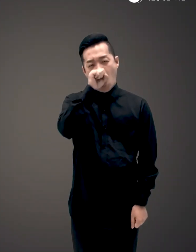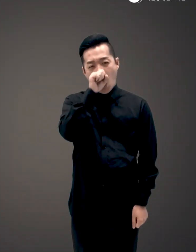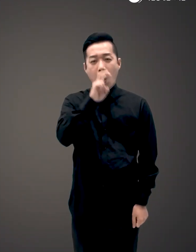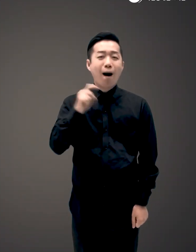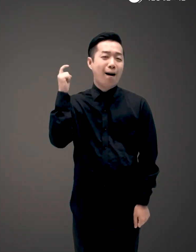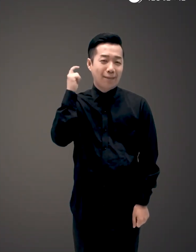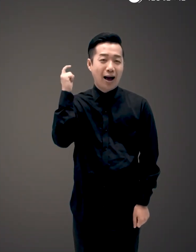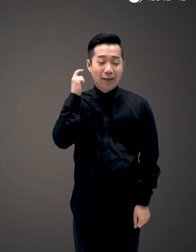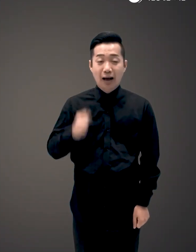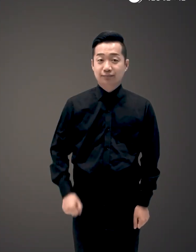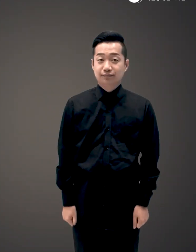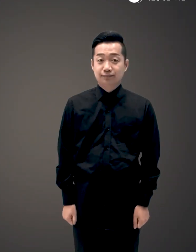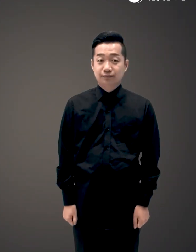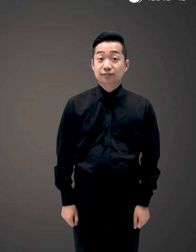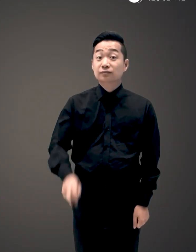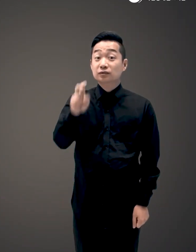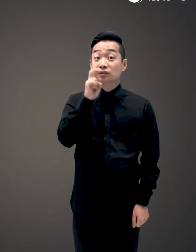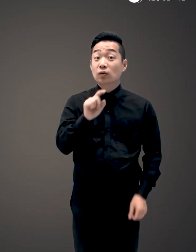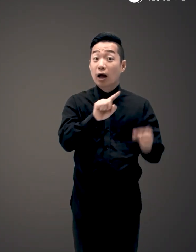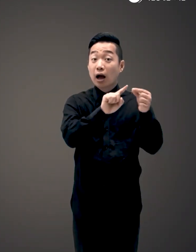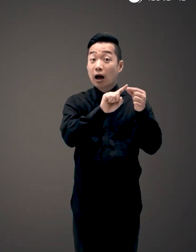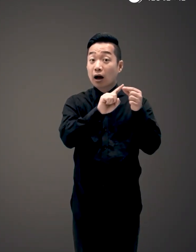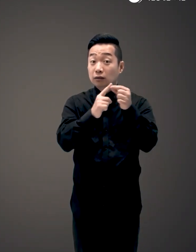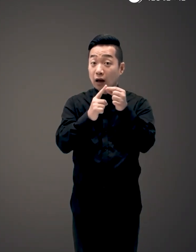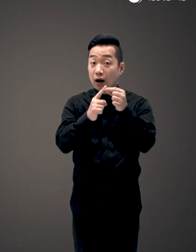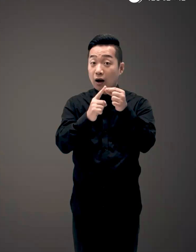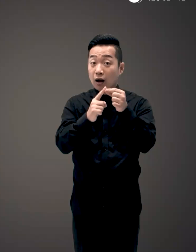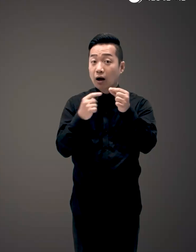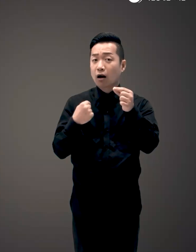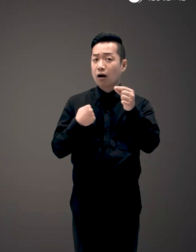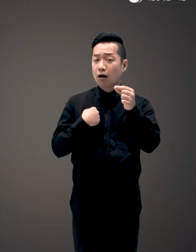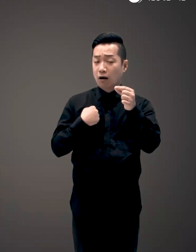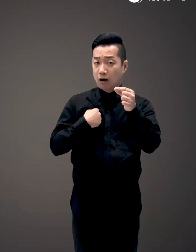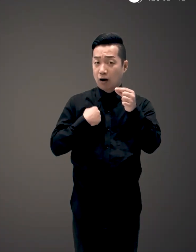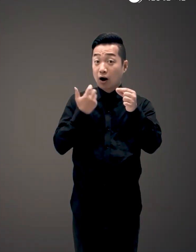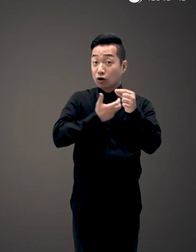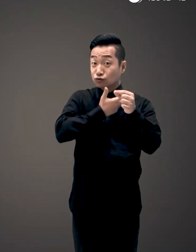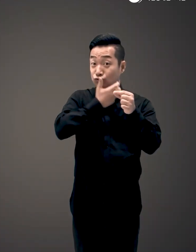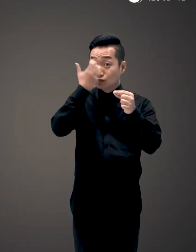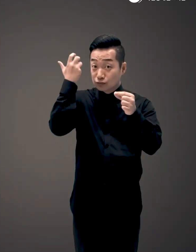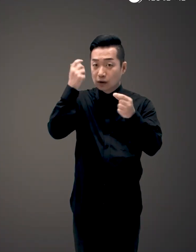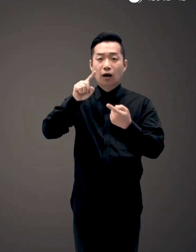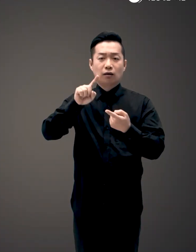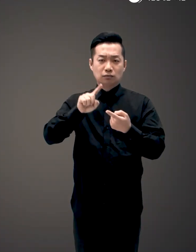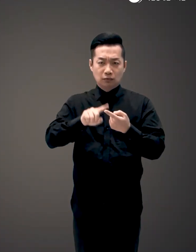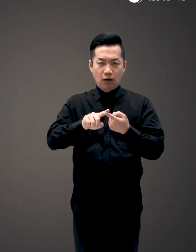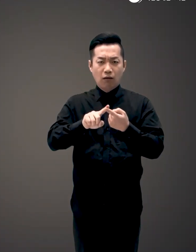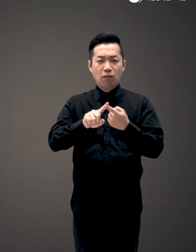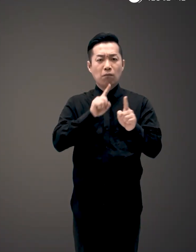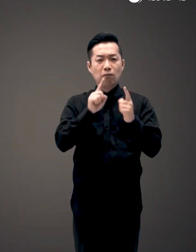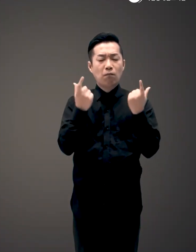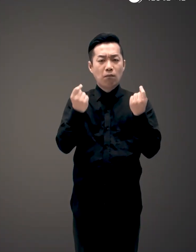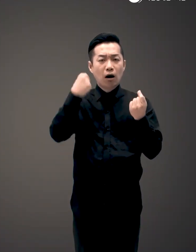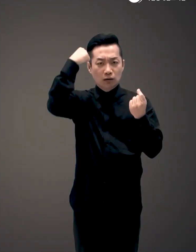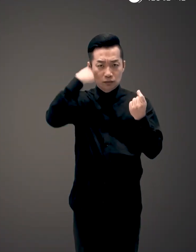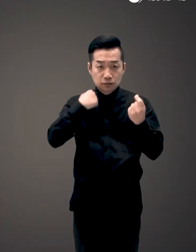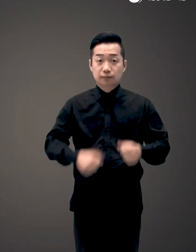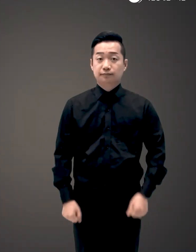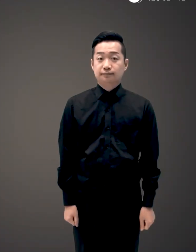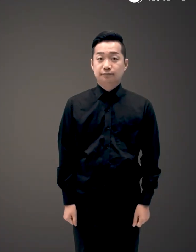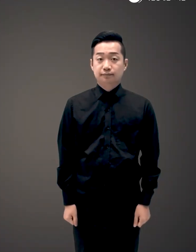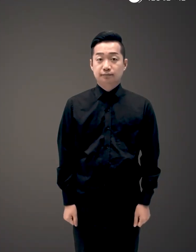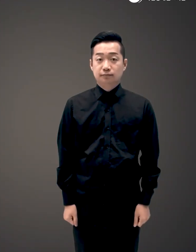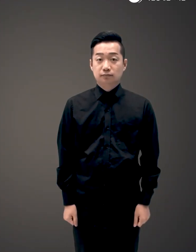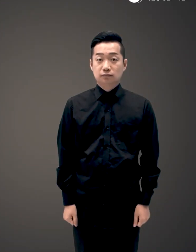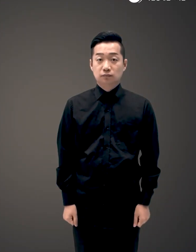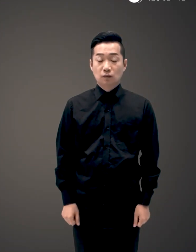노래 들으면서 있다가 그 노래 가사가 딱 저의 꿈에 대해서 말하는 것 같이 들리는